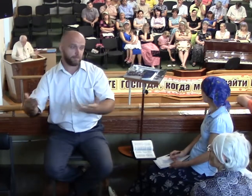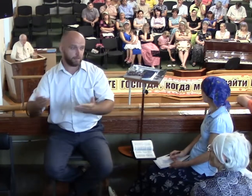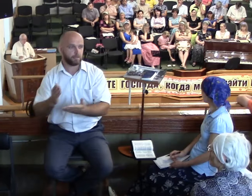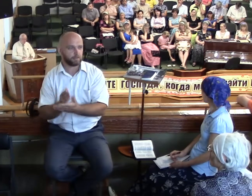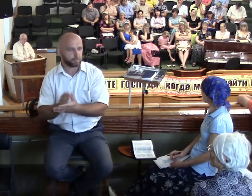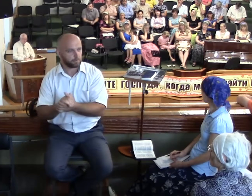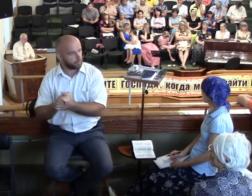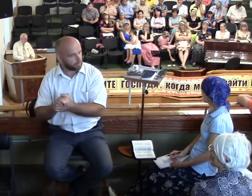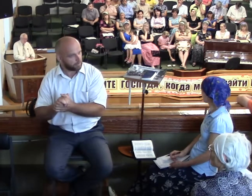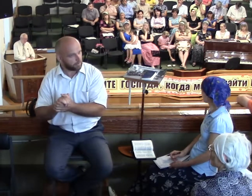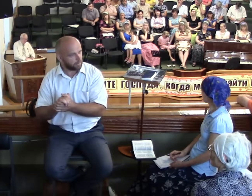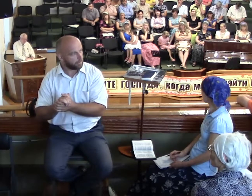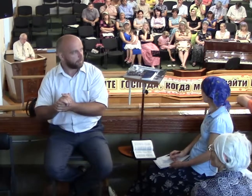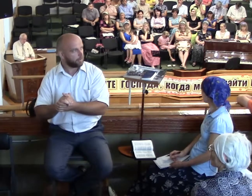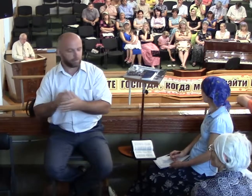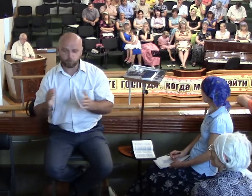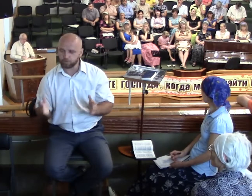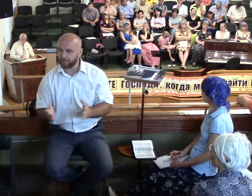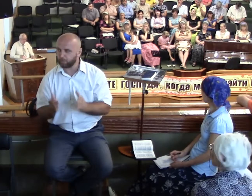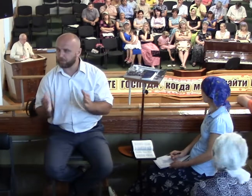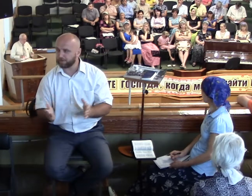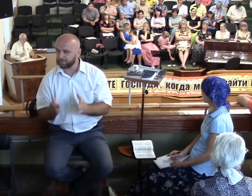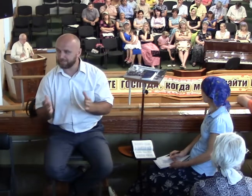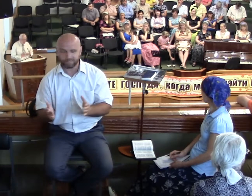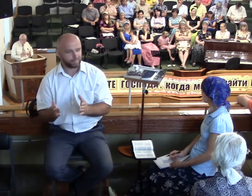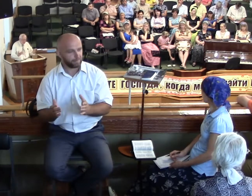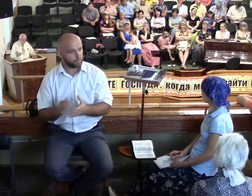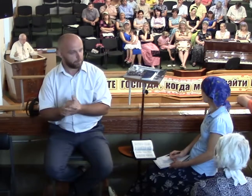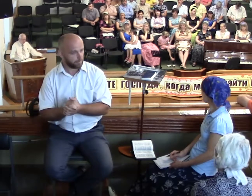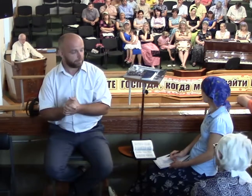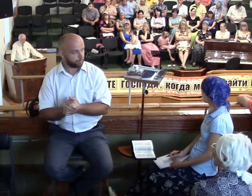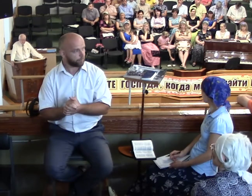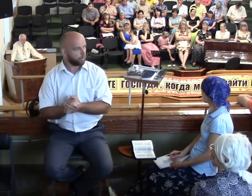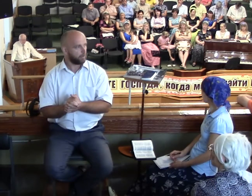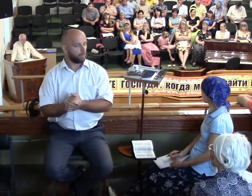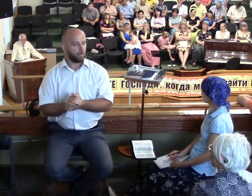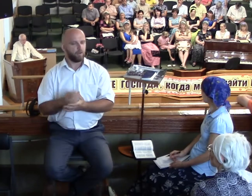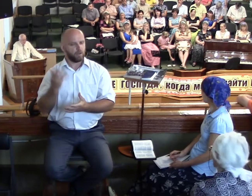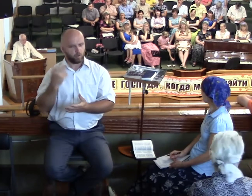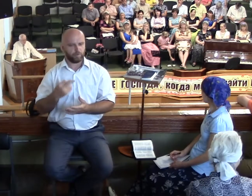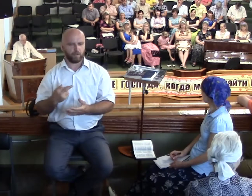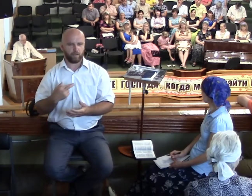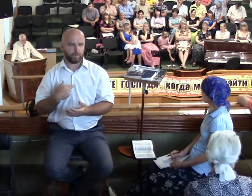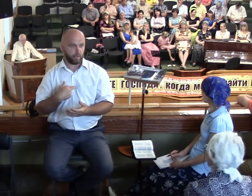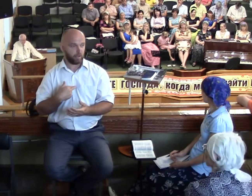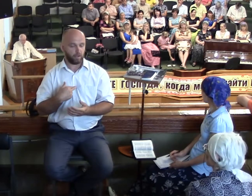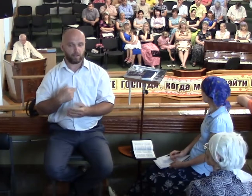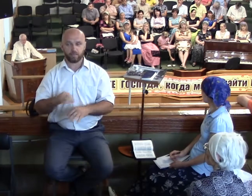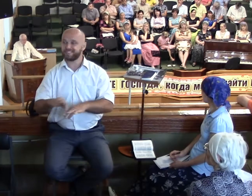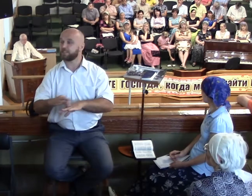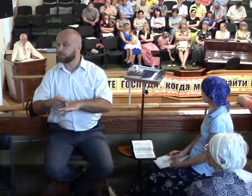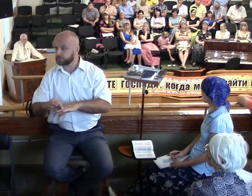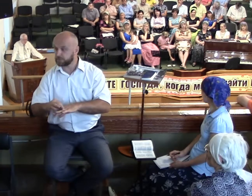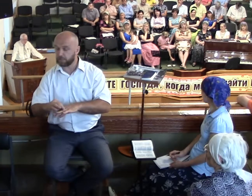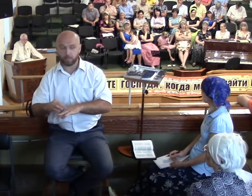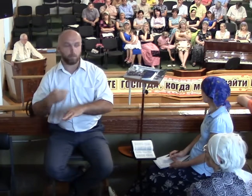этот мир нелегко хранить. Братья и сестры, я скажу вам, когда я женился, и мой тесть совсем меня